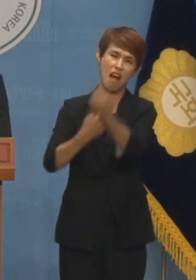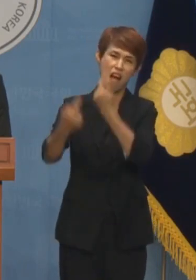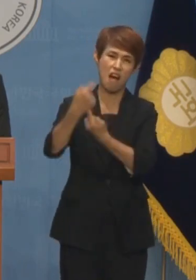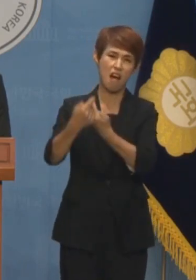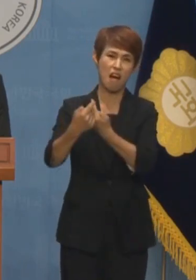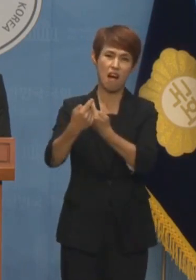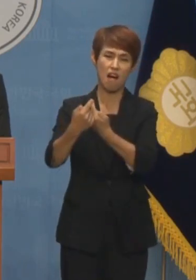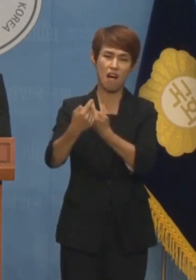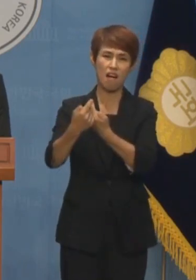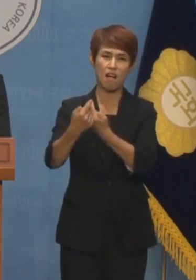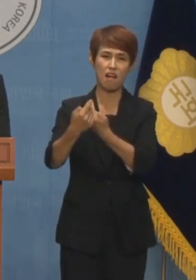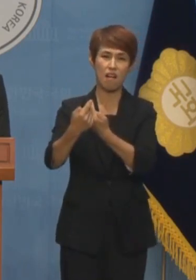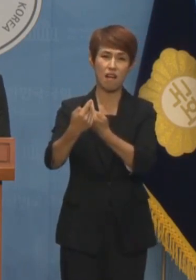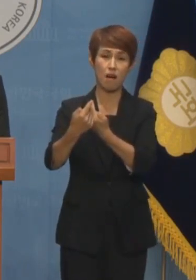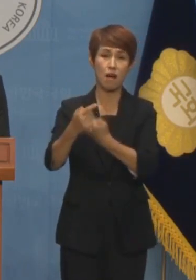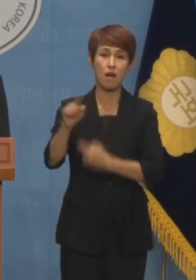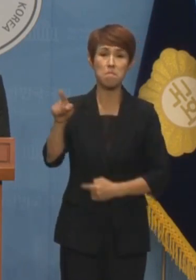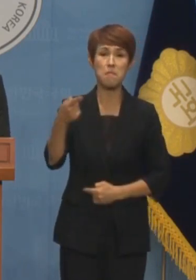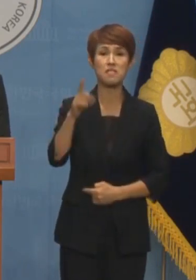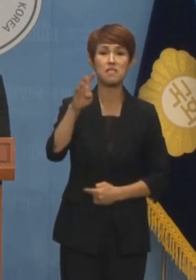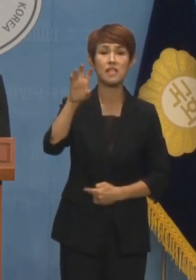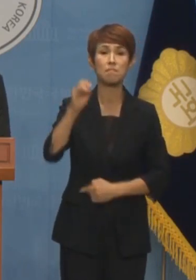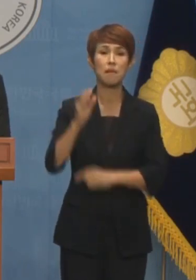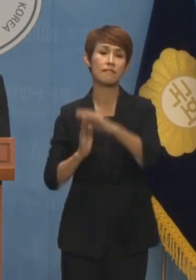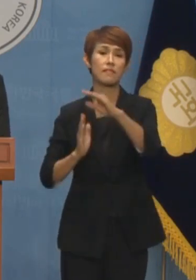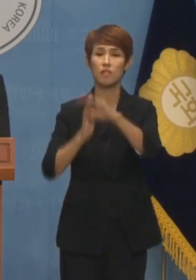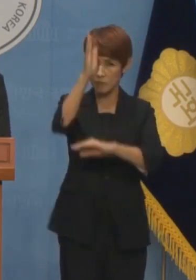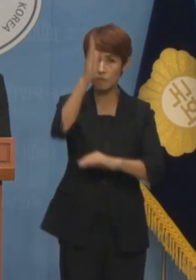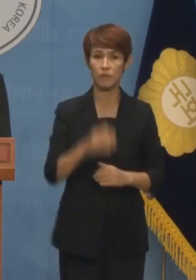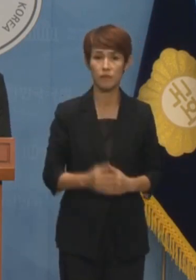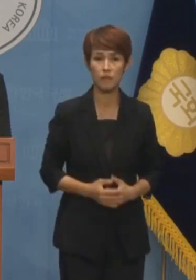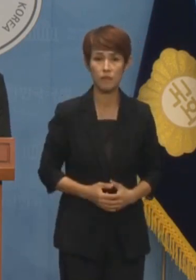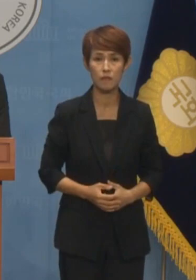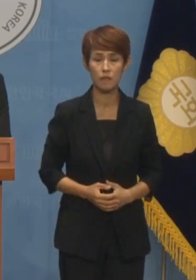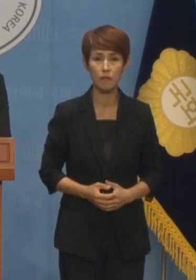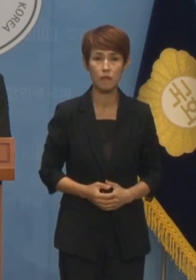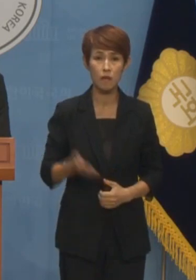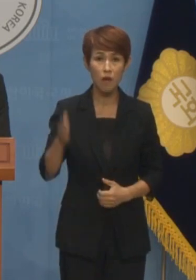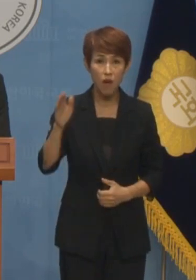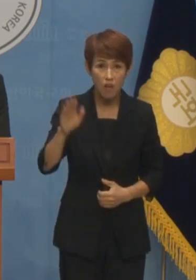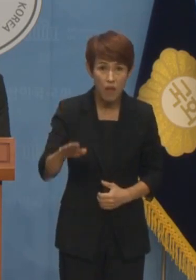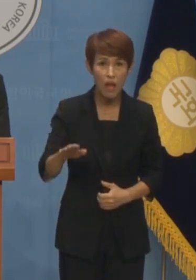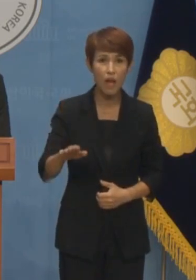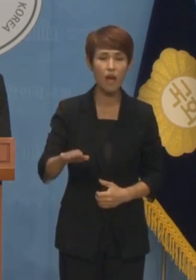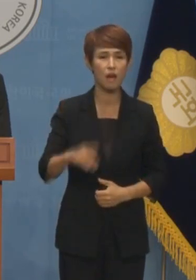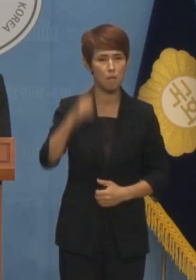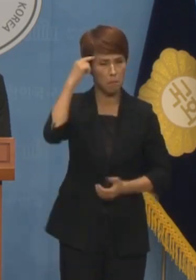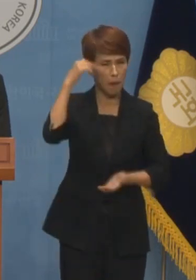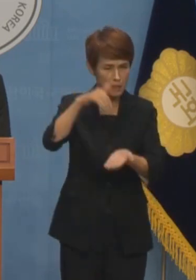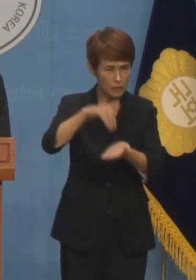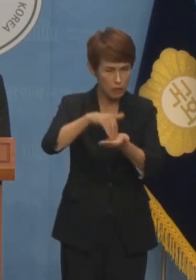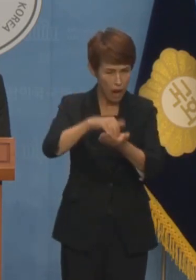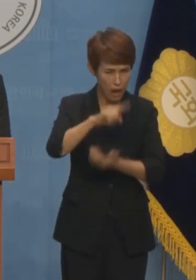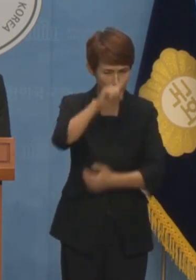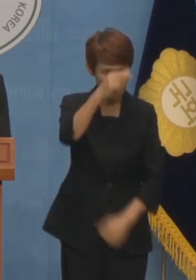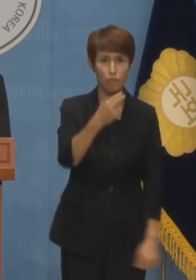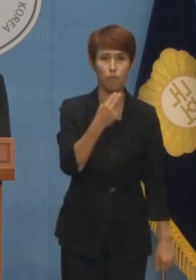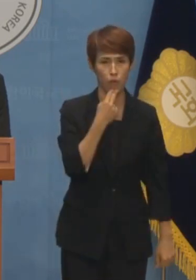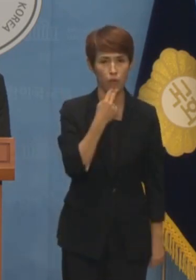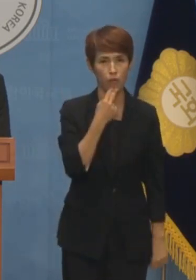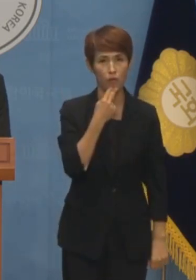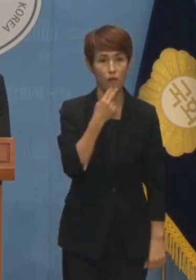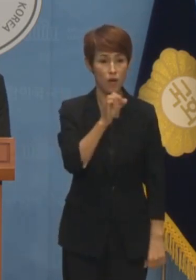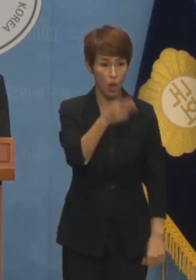삽시간에 140만 명을 넘어섰습니다. 그럼에도 그 무슨 반성과 성찰은커녕